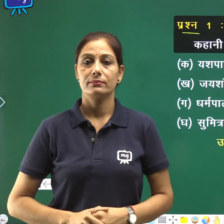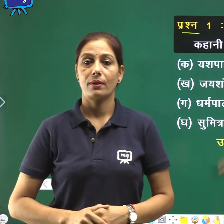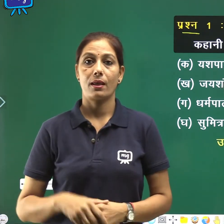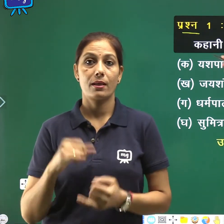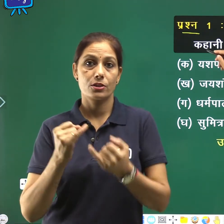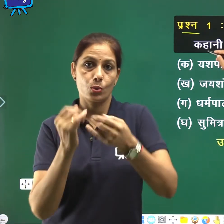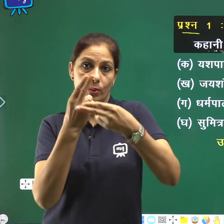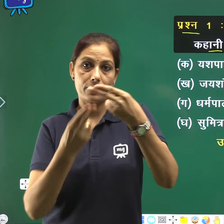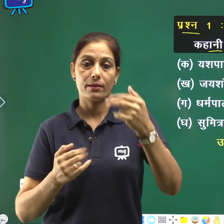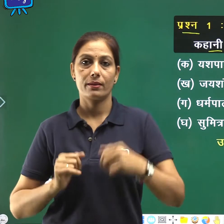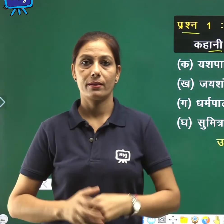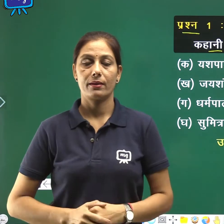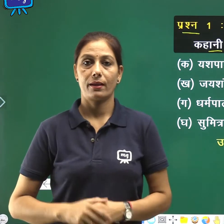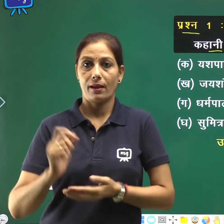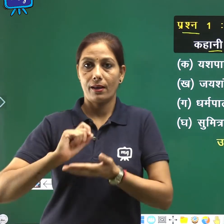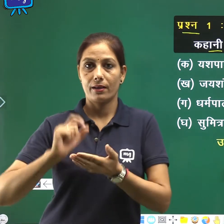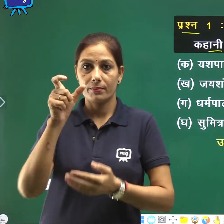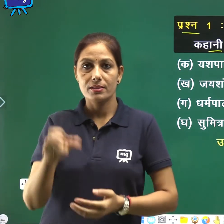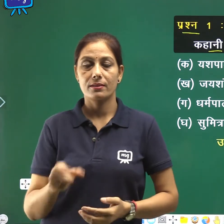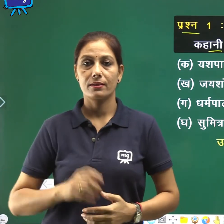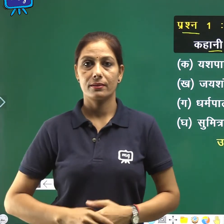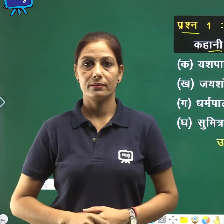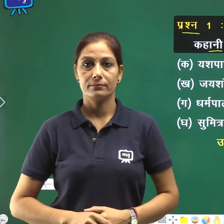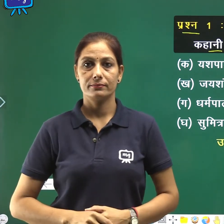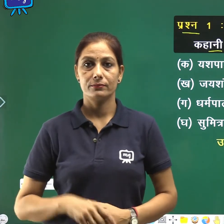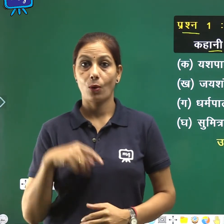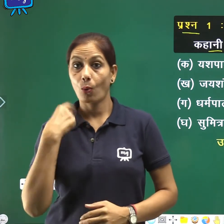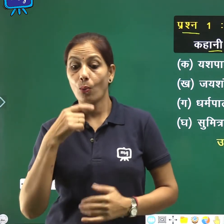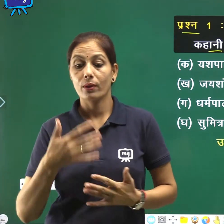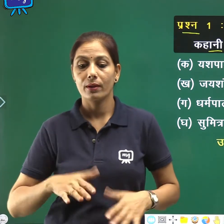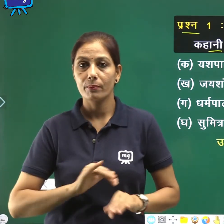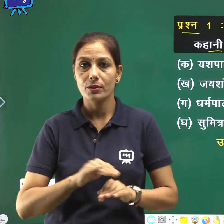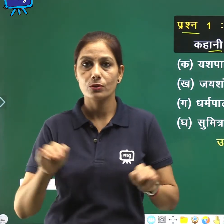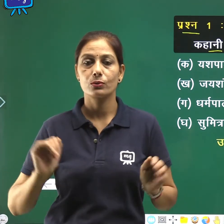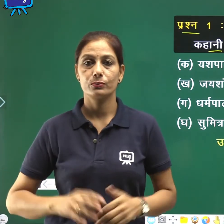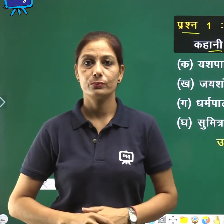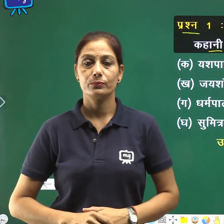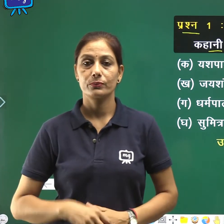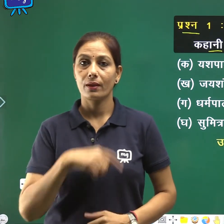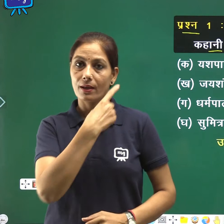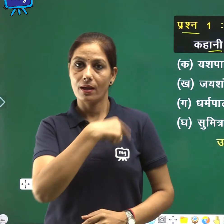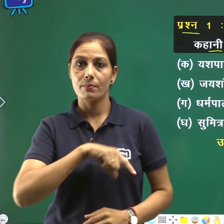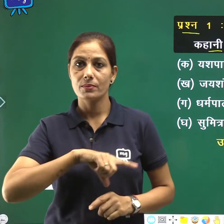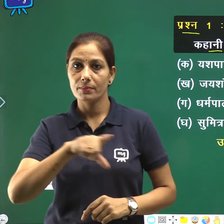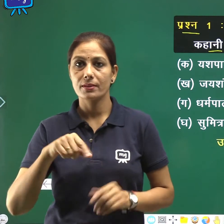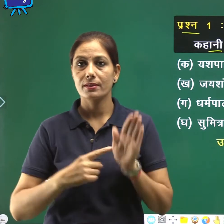कहानी के लेखक हैं। बच्चों, यहाँ आपके